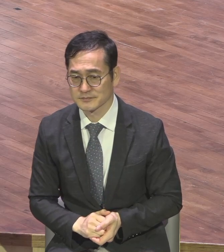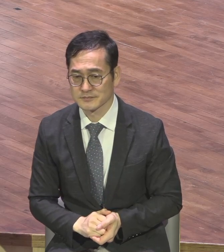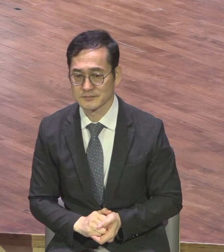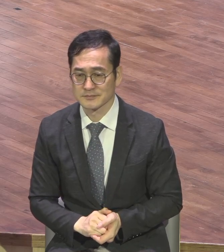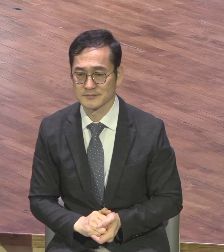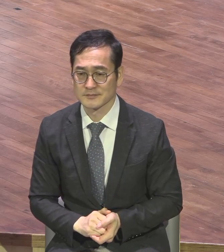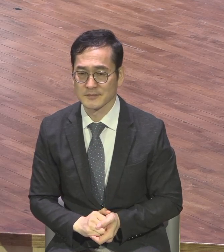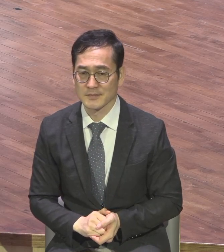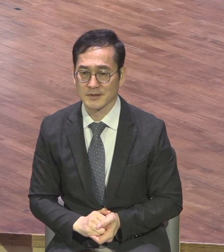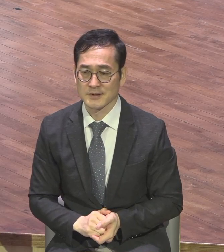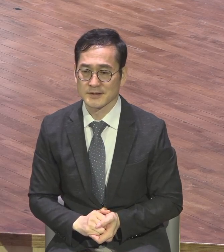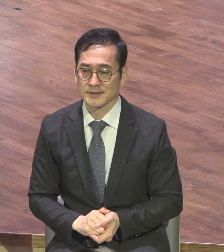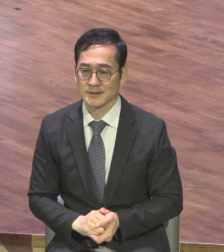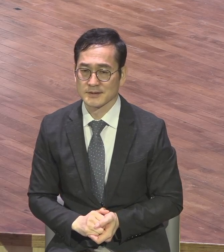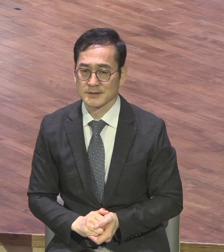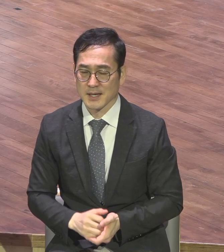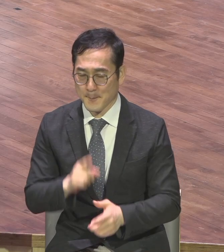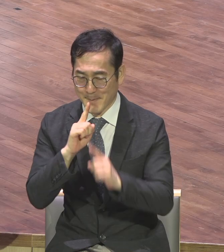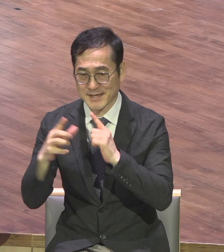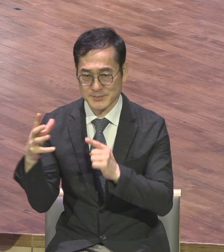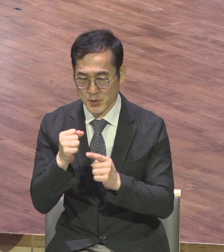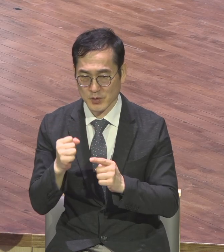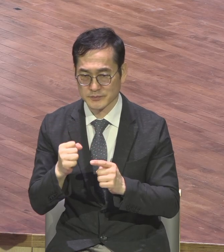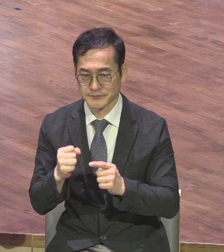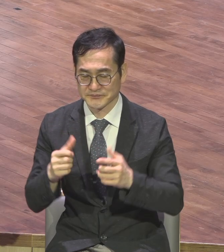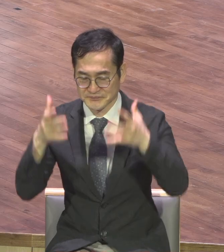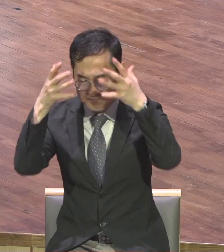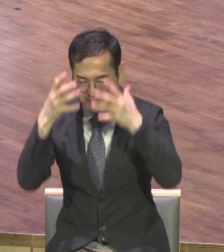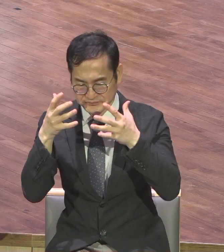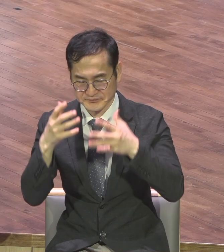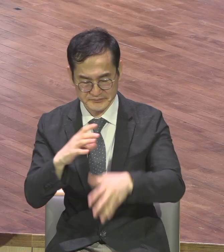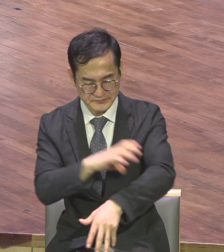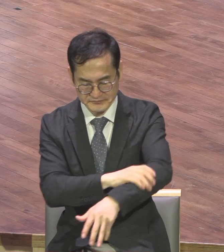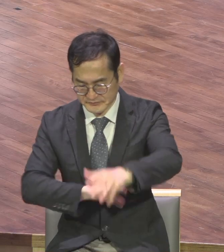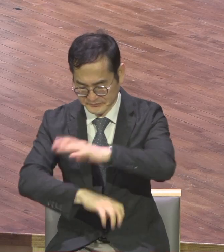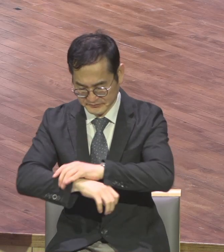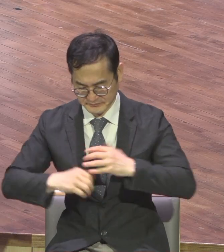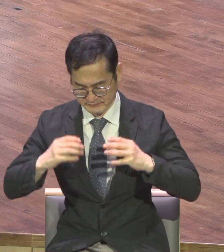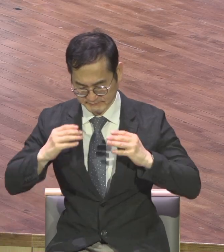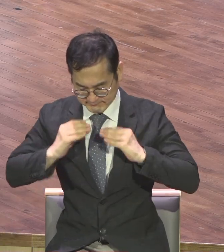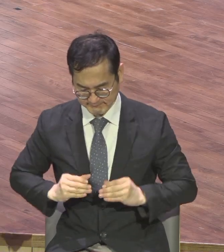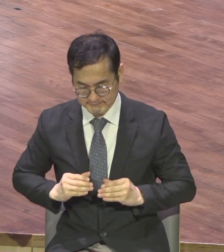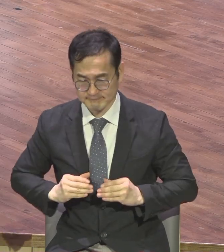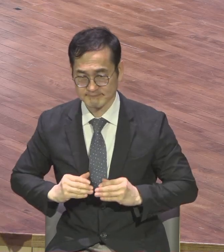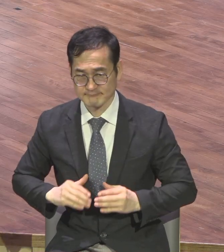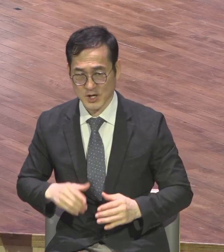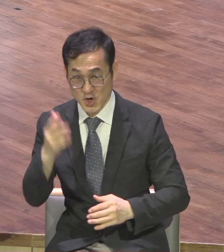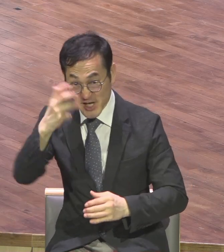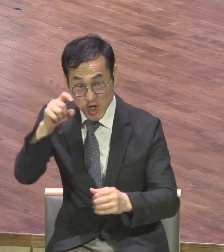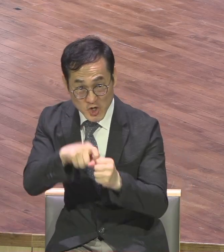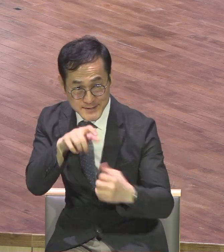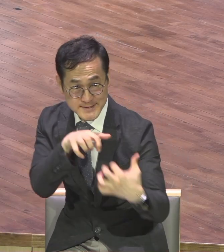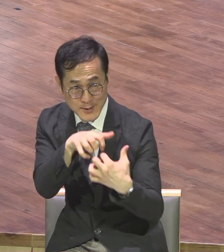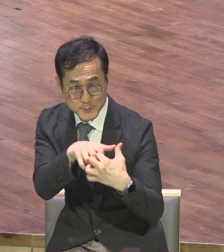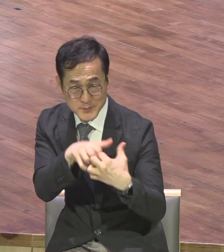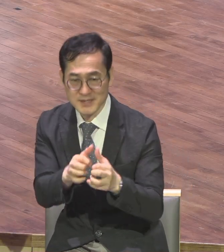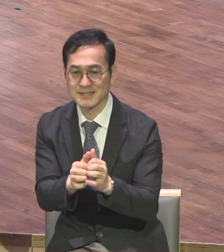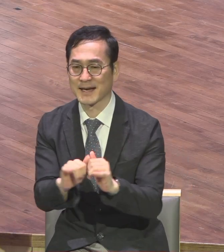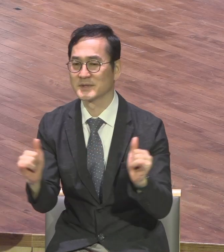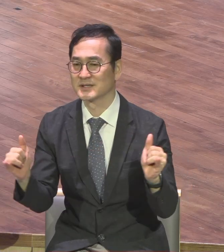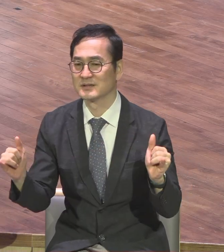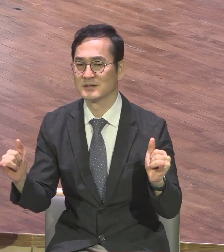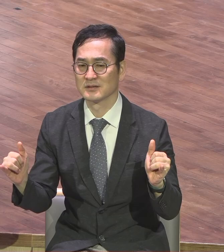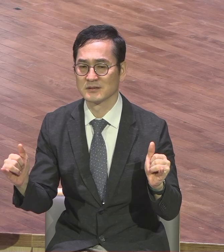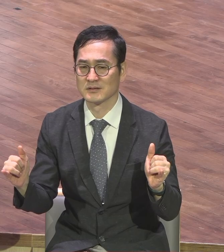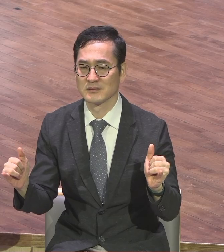자들. 말씀으로 영적으로 무장된 자들. 영적 싸움을 싸우는 자들. 영적 싸움